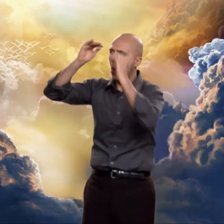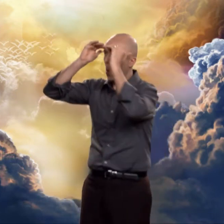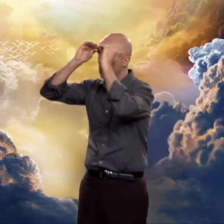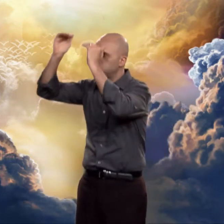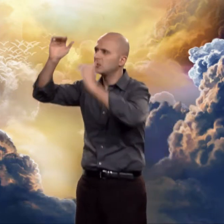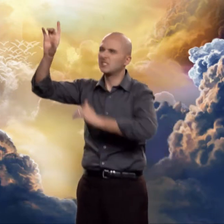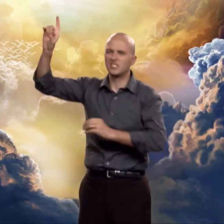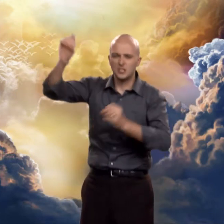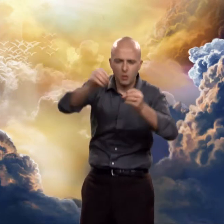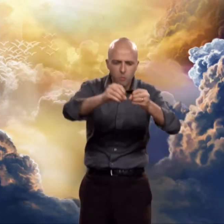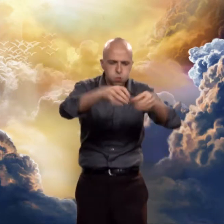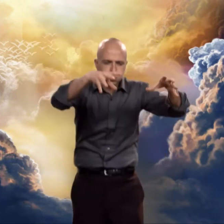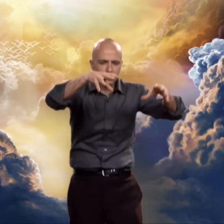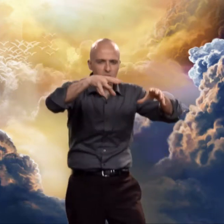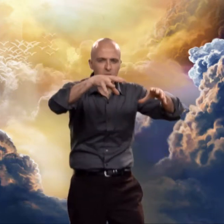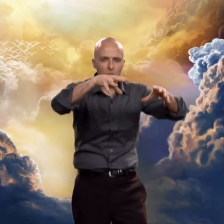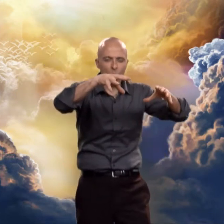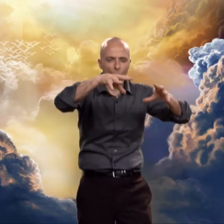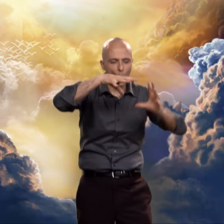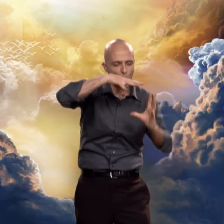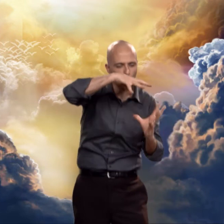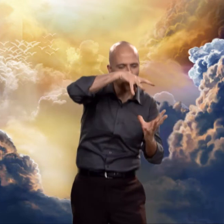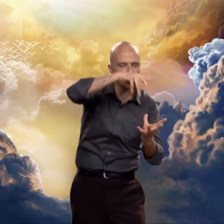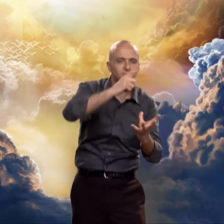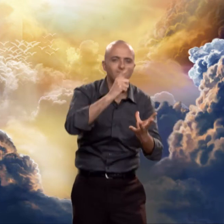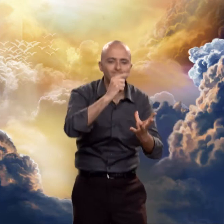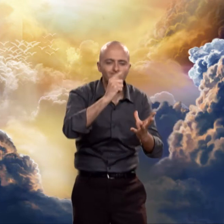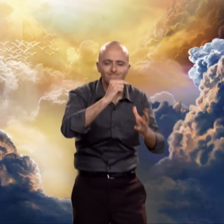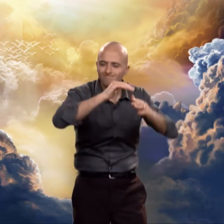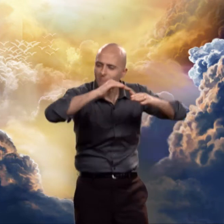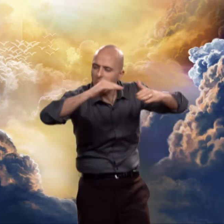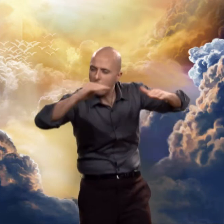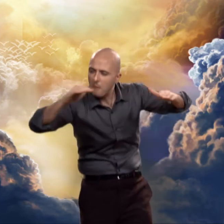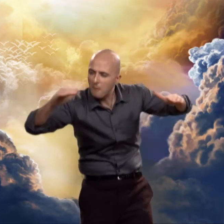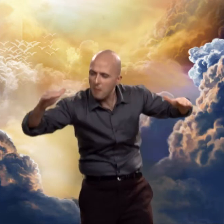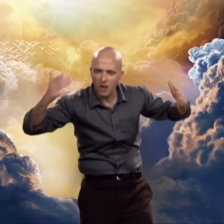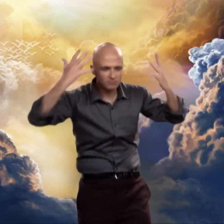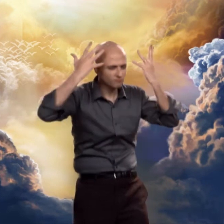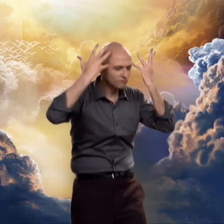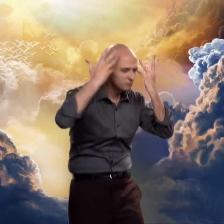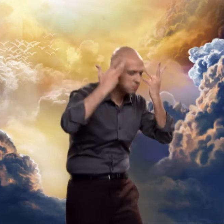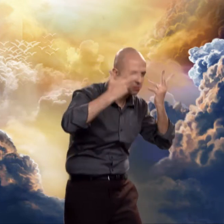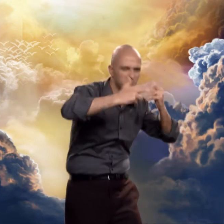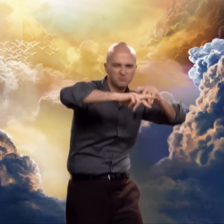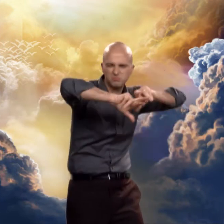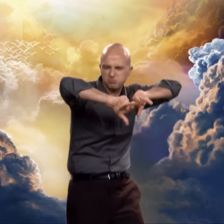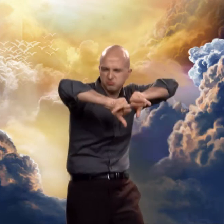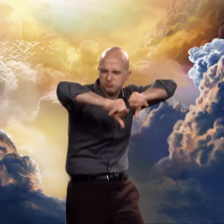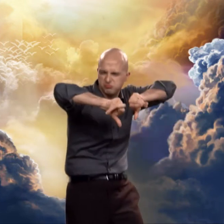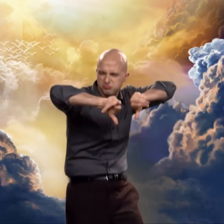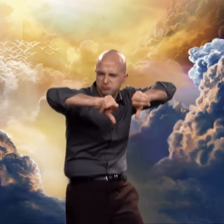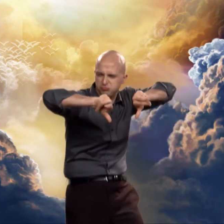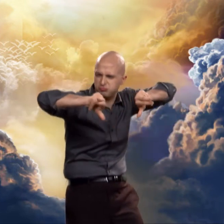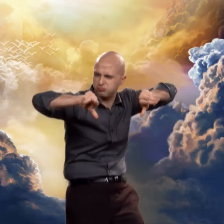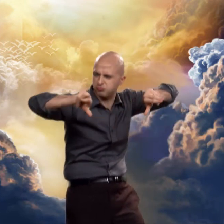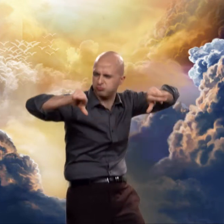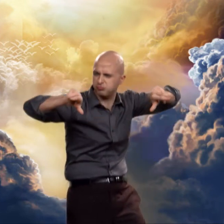Isaías assim predisse a obra de restauração do sábado, que seria realizada nos últimos dias. Mantenham a justiça